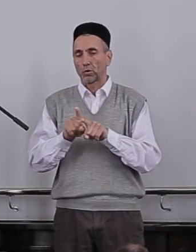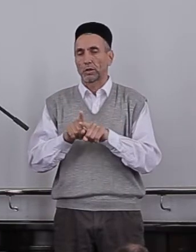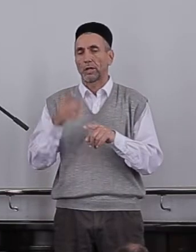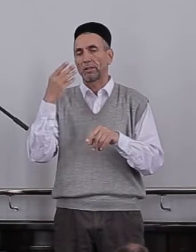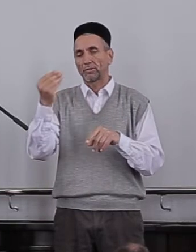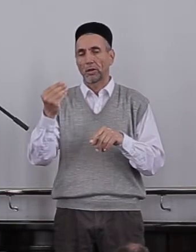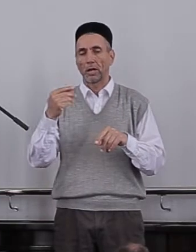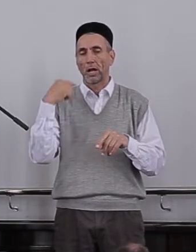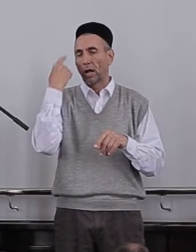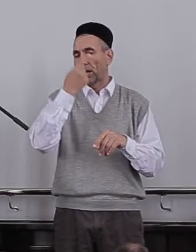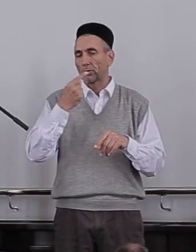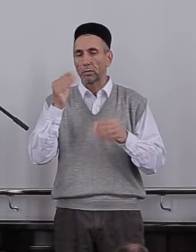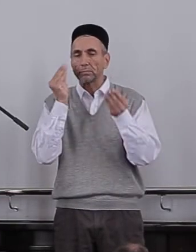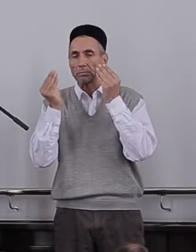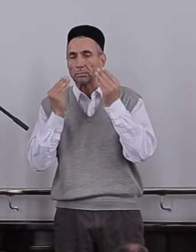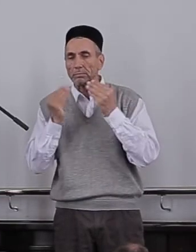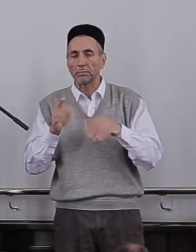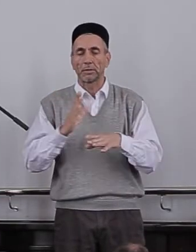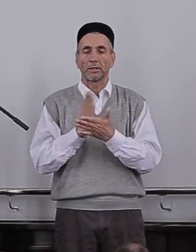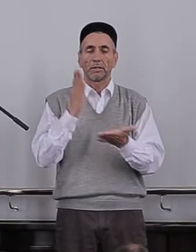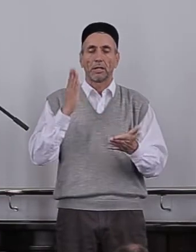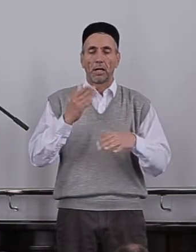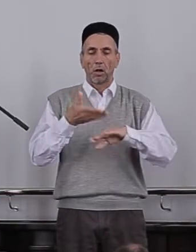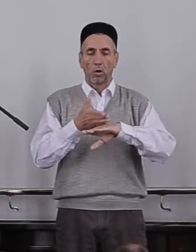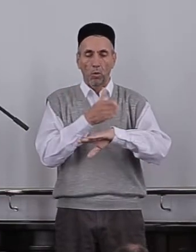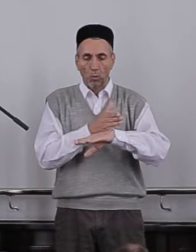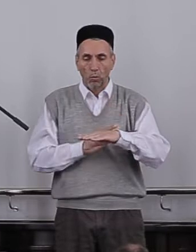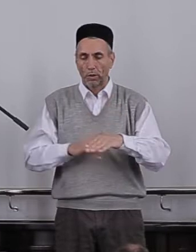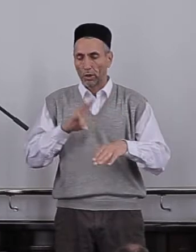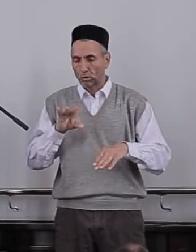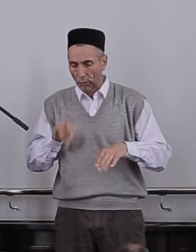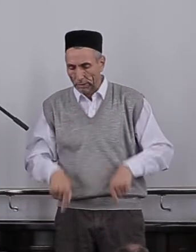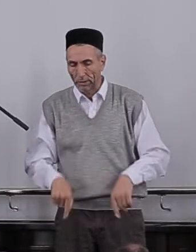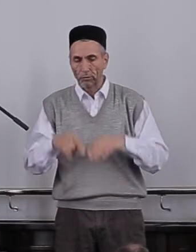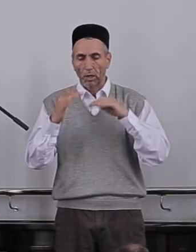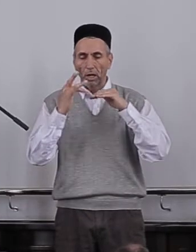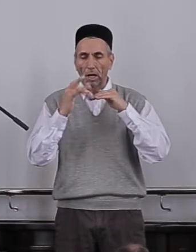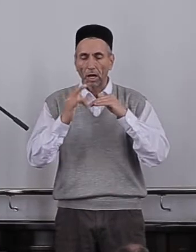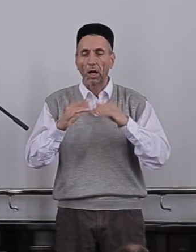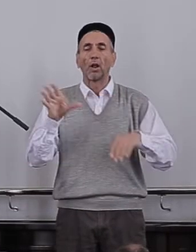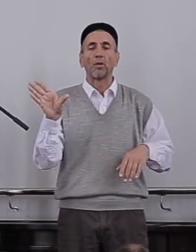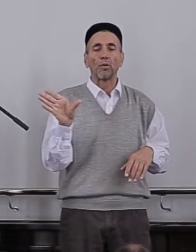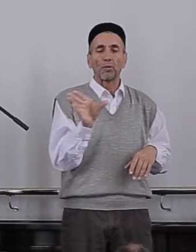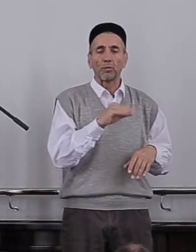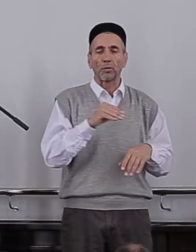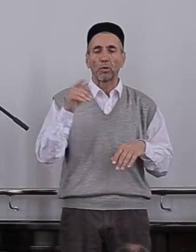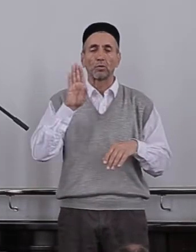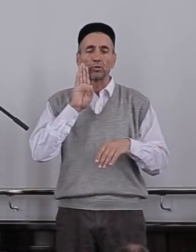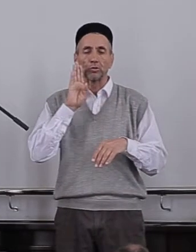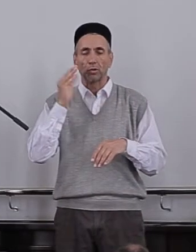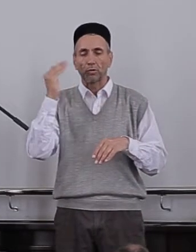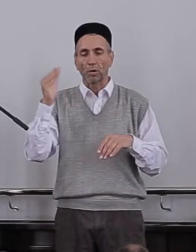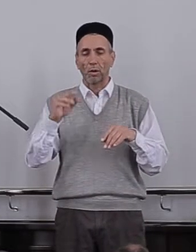алар битләрен күрсәтергә булдыралар, беләсеккә кадәр кулларын һәм аякларын тубыкларына кадәр. Менә бу гаурат хатын кызларына